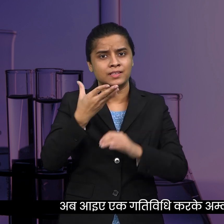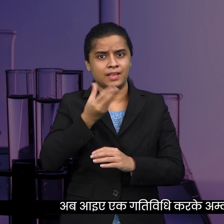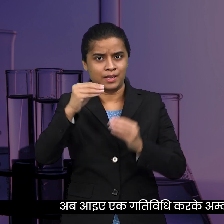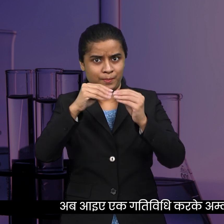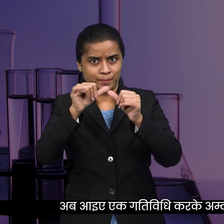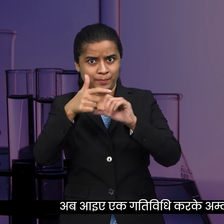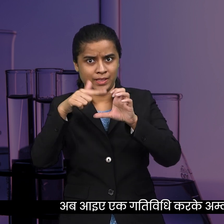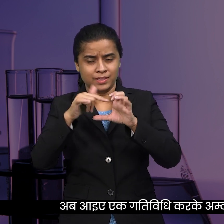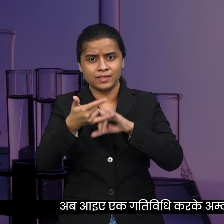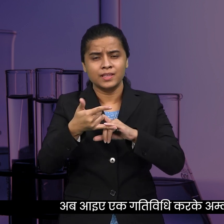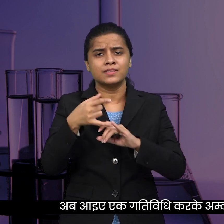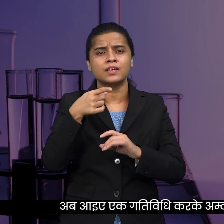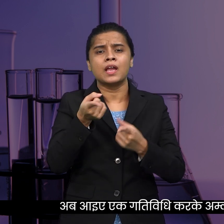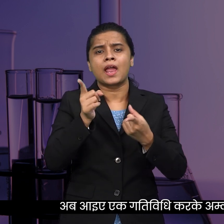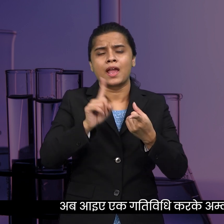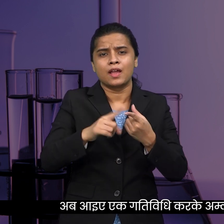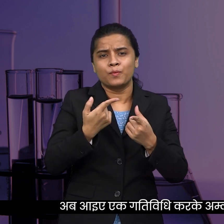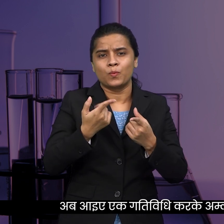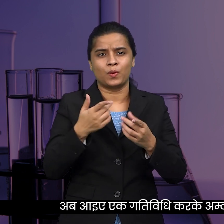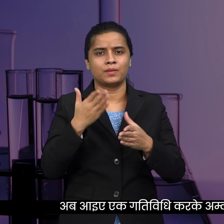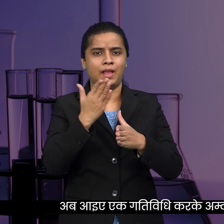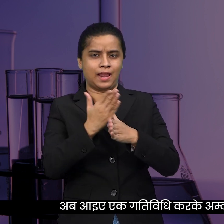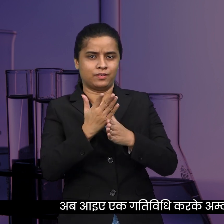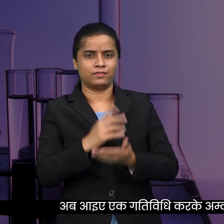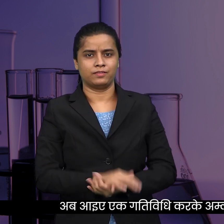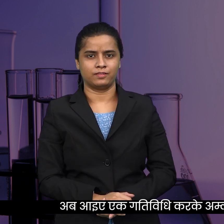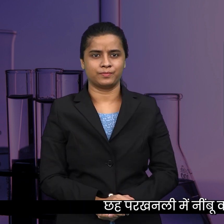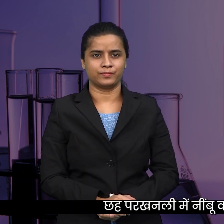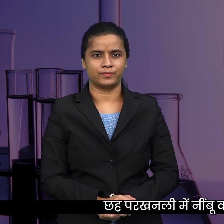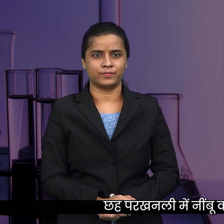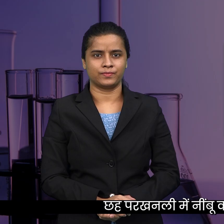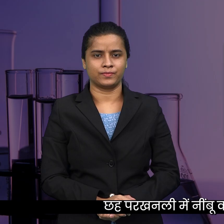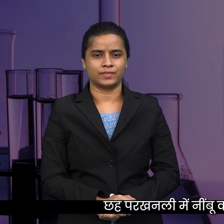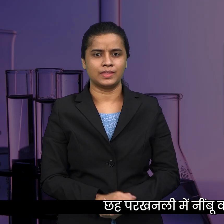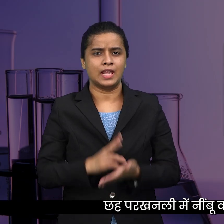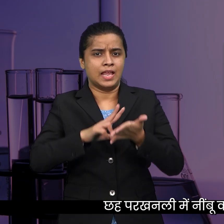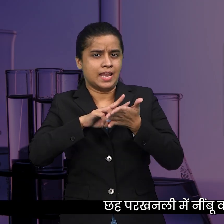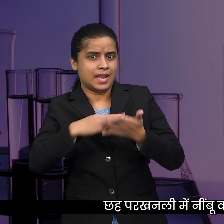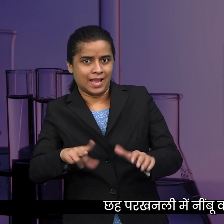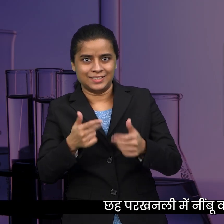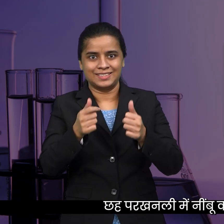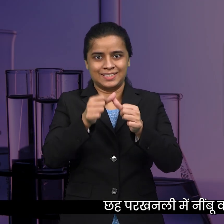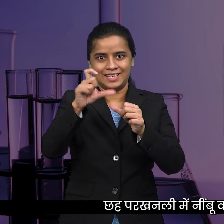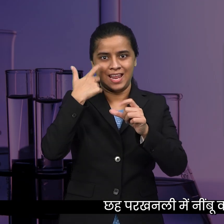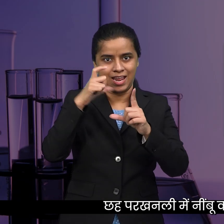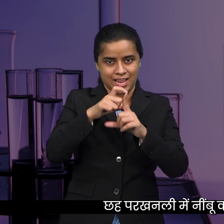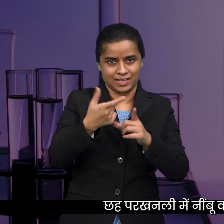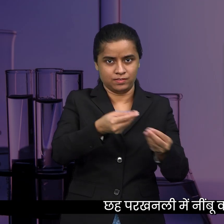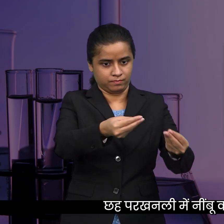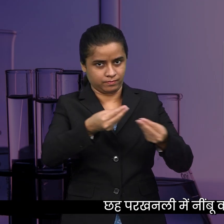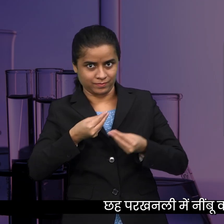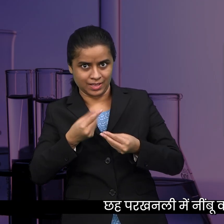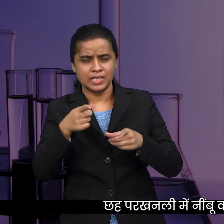अम्ल और क्षार को समझने के लिए एक प्रयास करें। छह परखनली में नींबू का रस